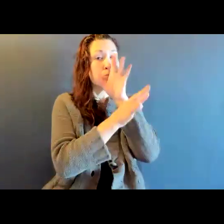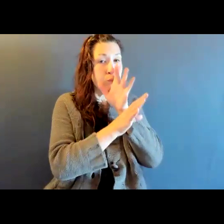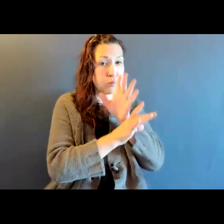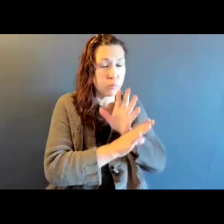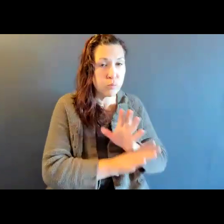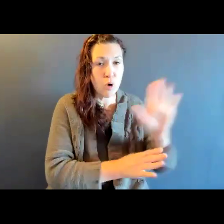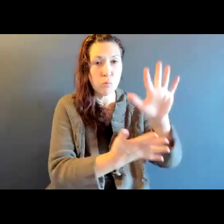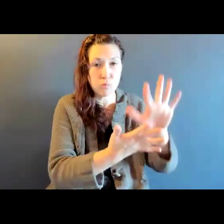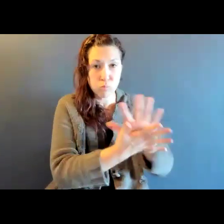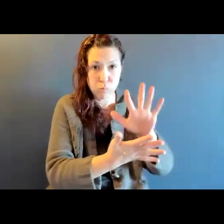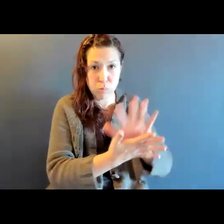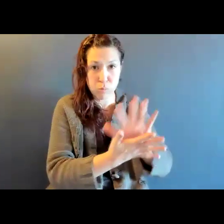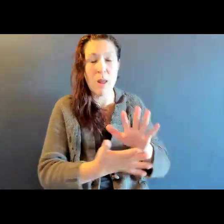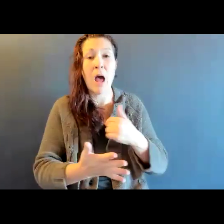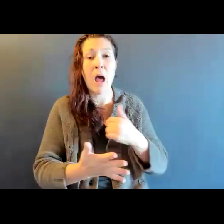soon as she's done.